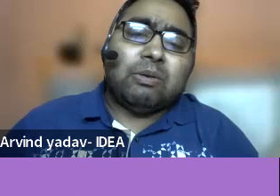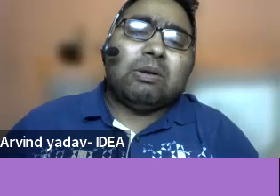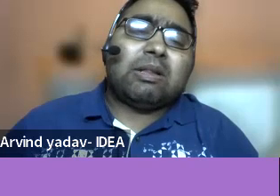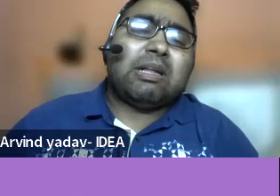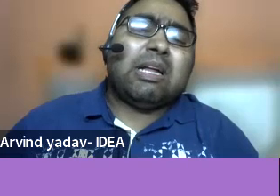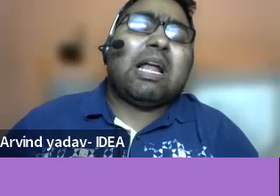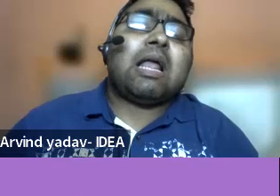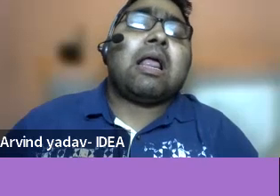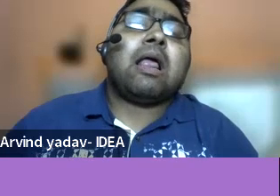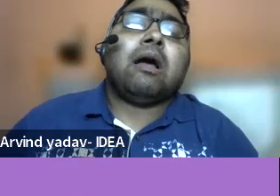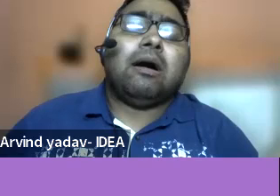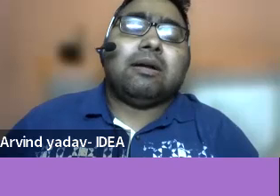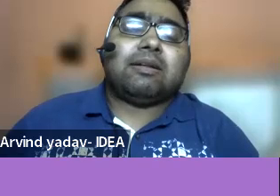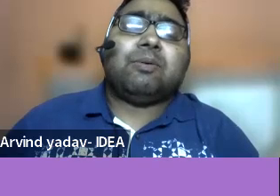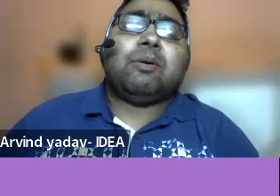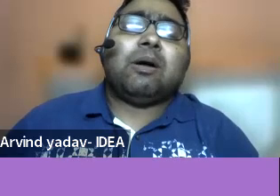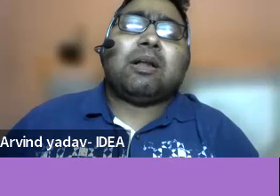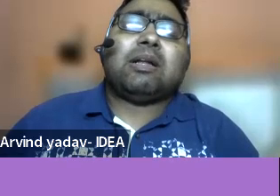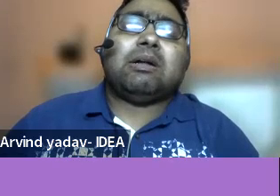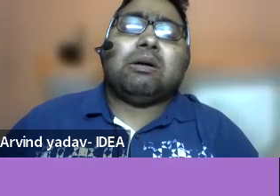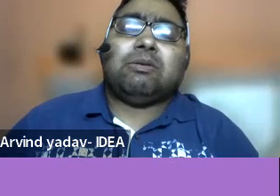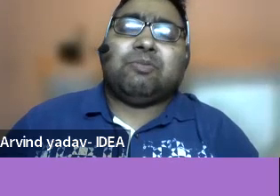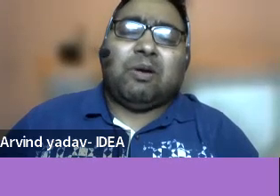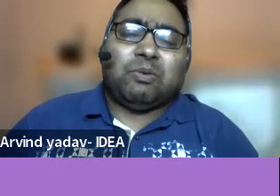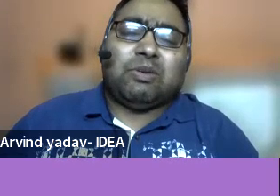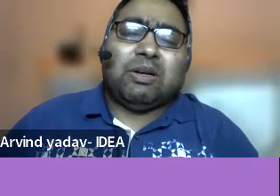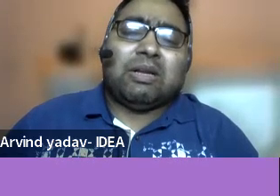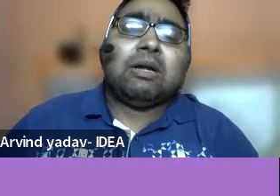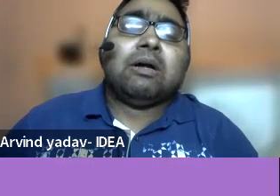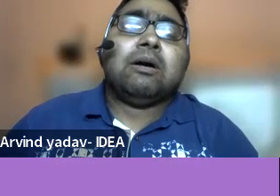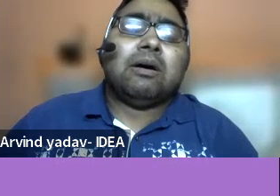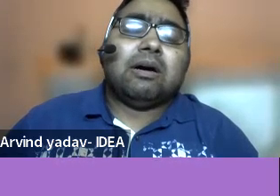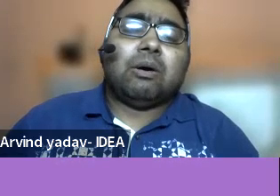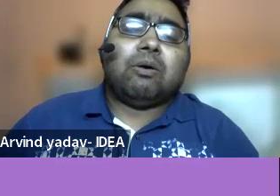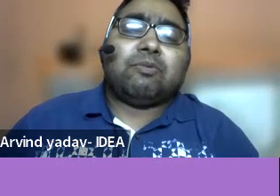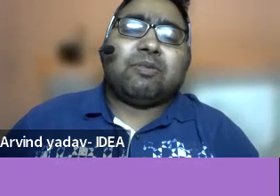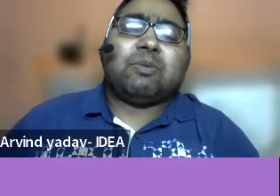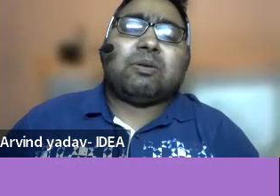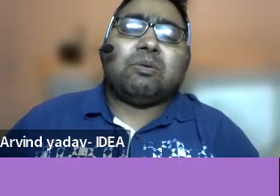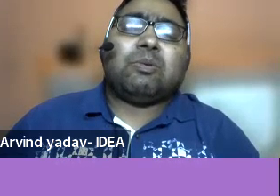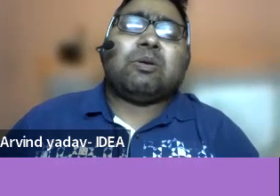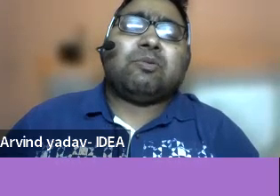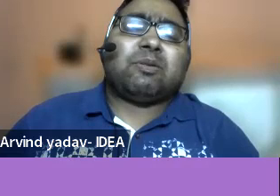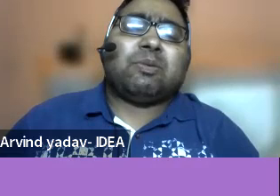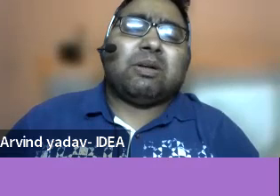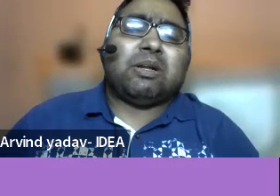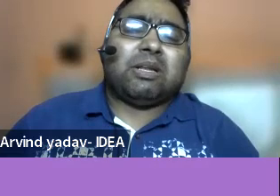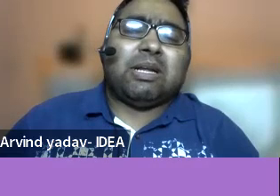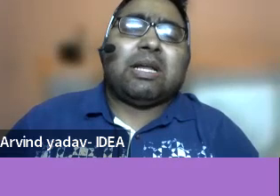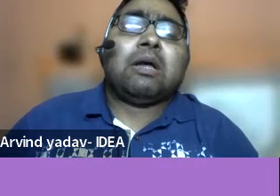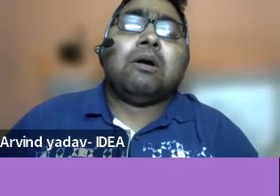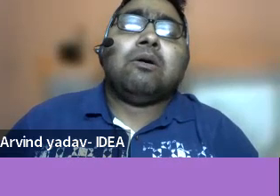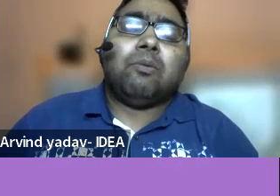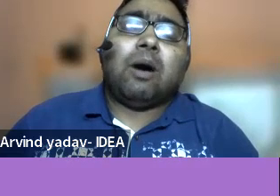हाँ तो ये जब हमारे फाउंडर ऑफिस में, गवर्नमेंट ऑफिस में गए